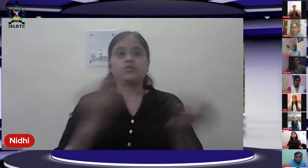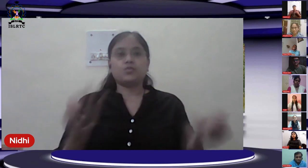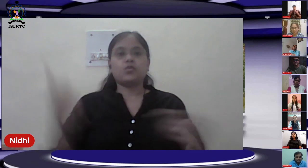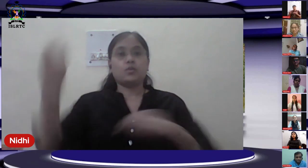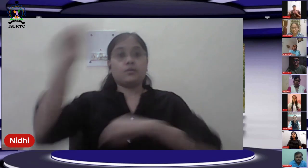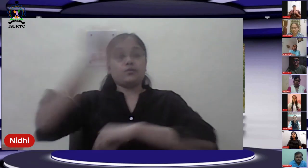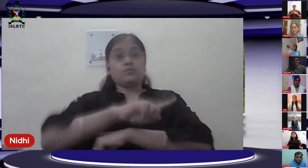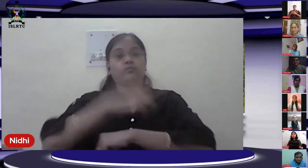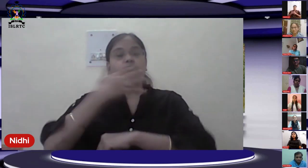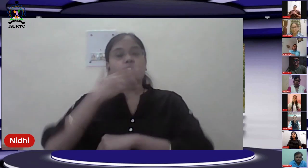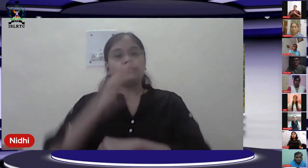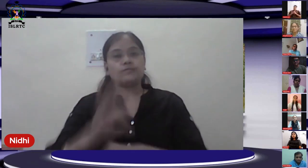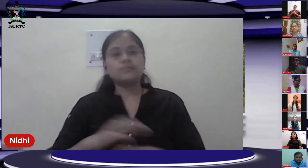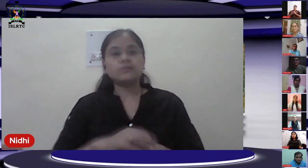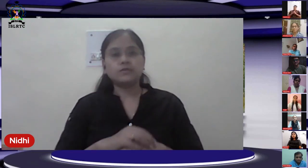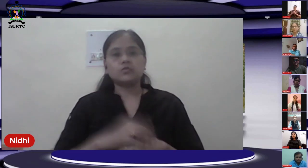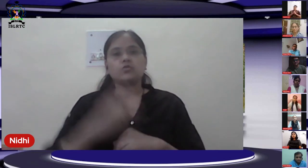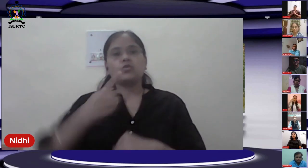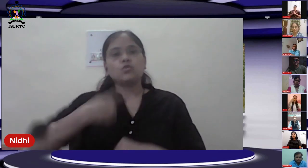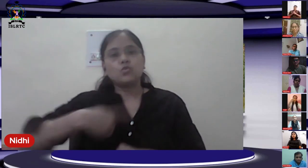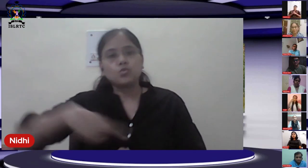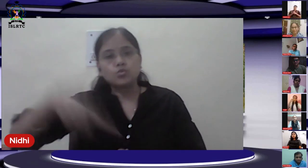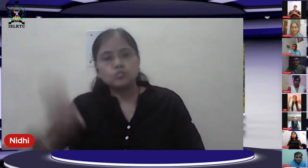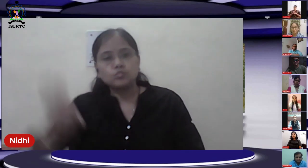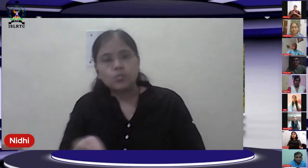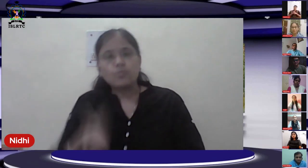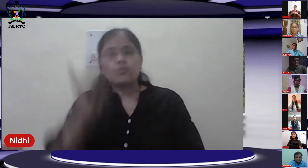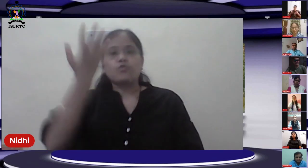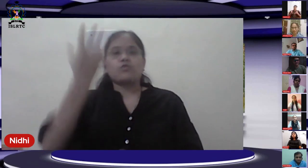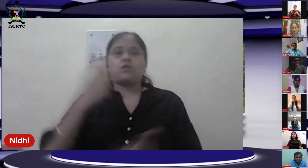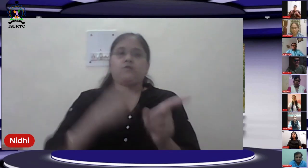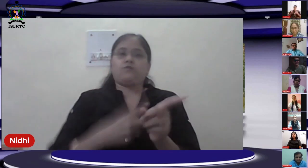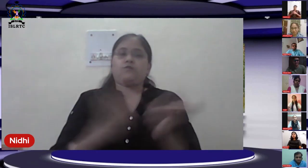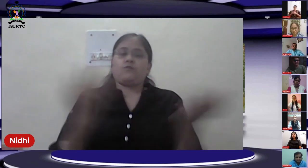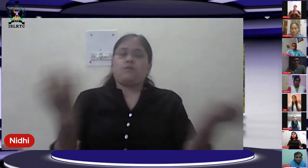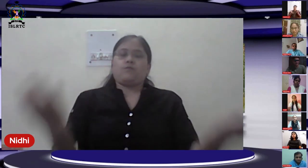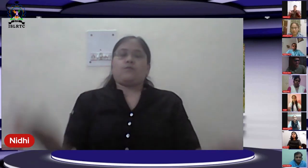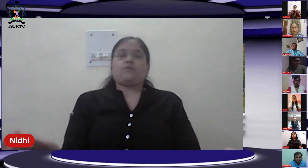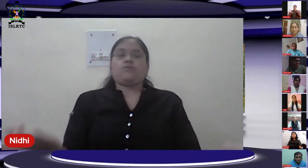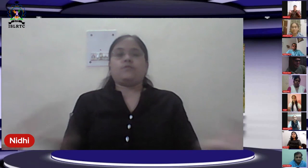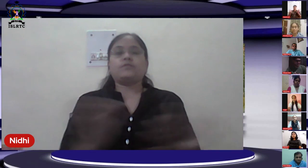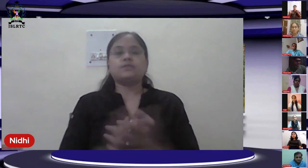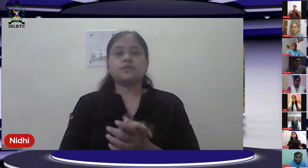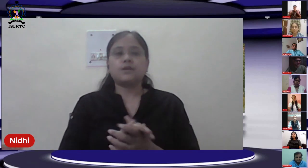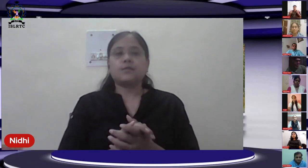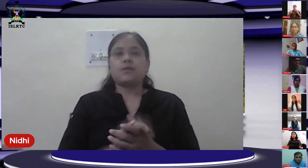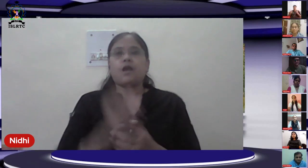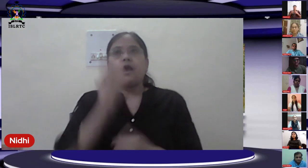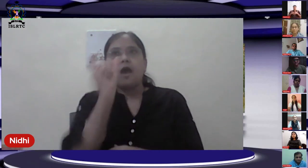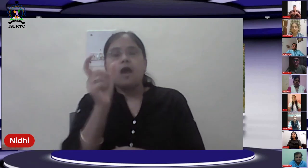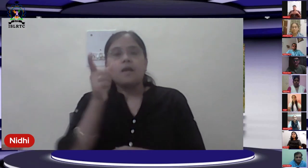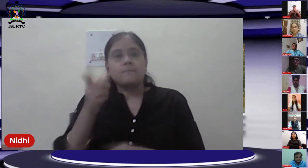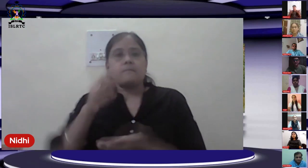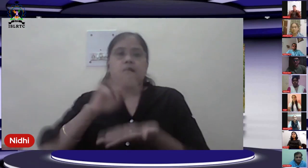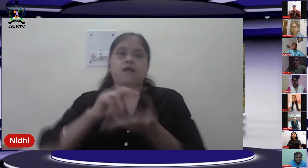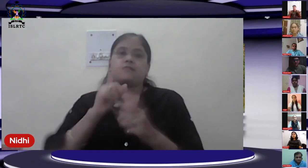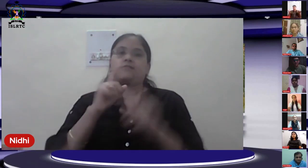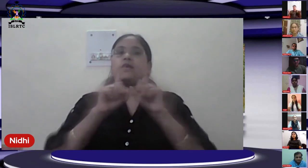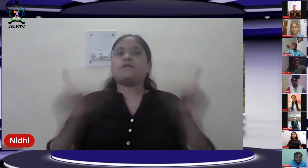जब हम रोज सुबह योगा करें, तभी हम सार्थक कह सकते हैं कि हाँ योगा दिवस हमने मनाया। अदरवाइज एक दिन योगा